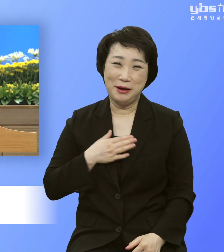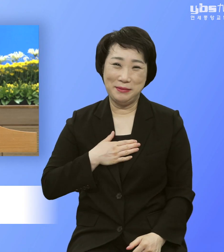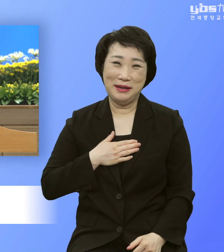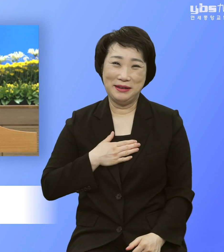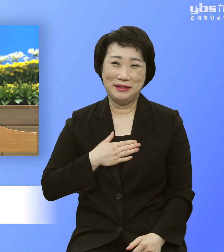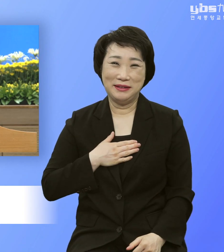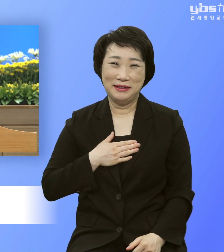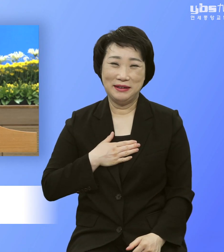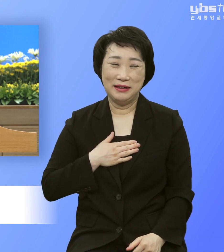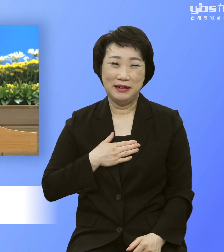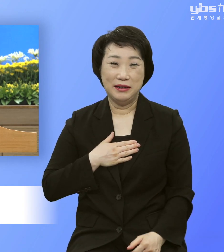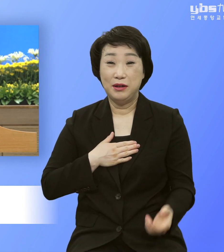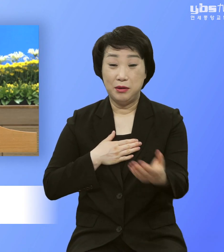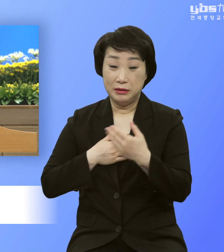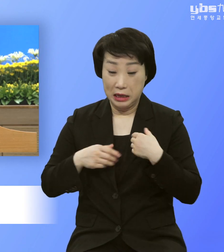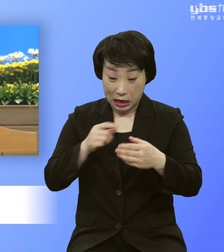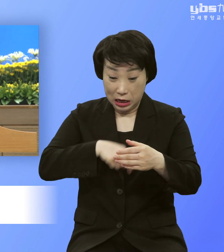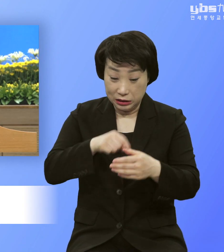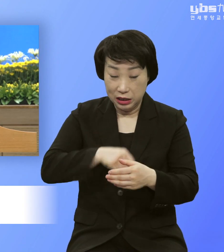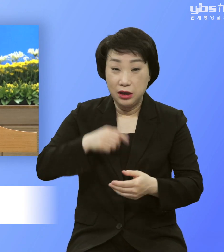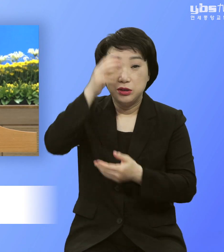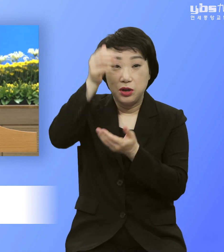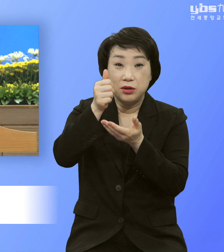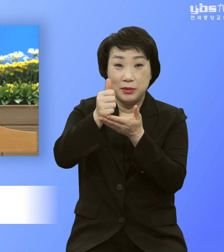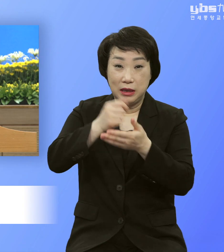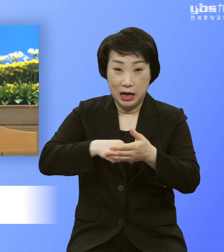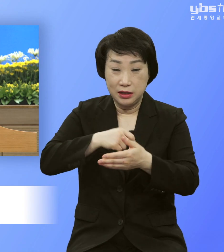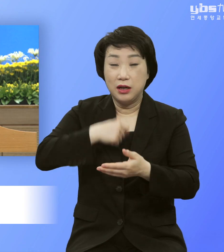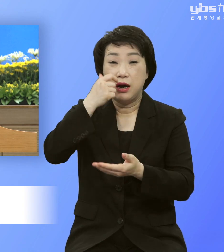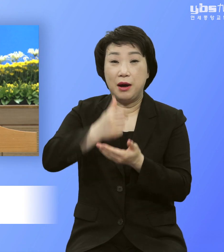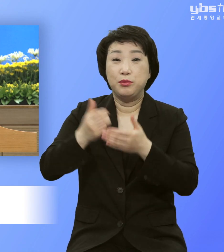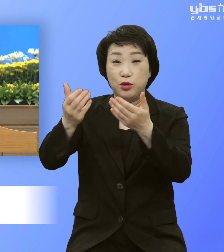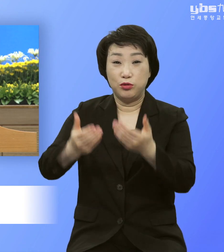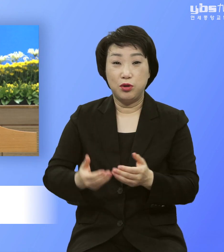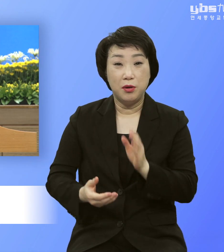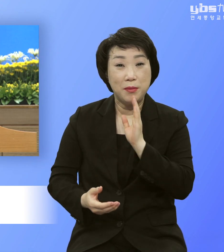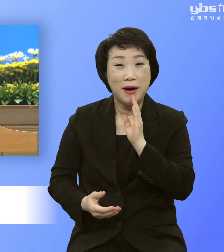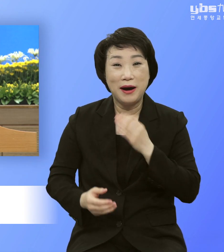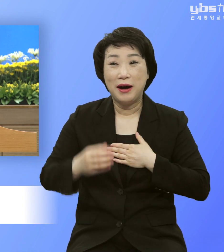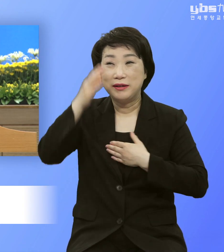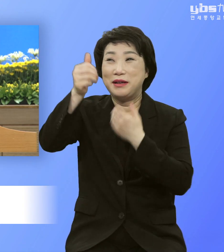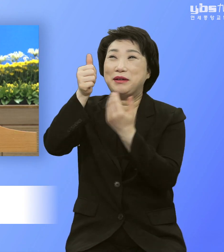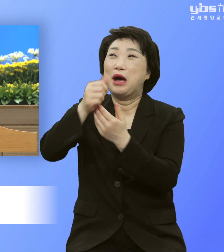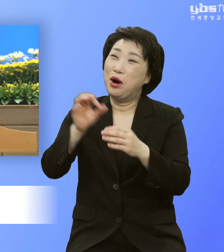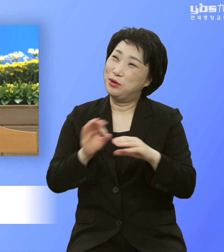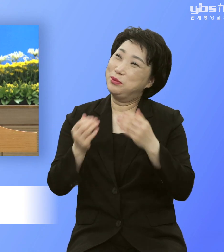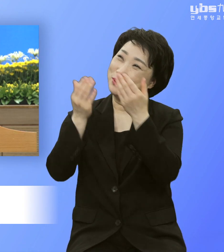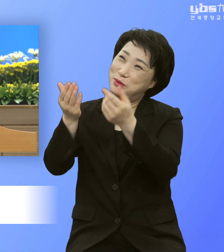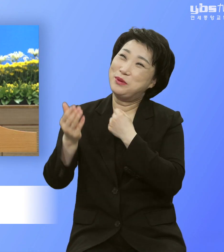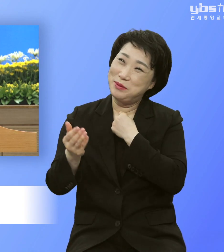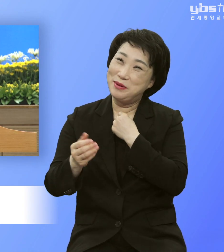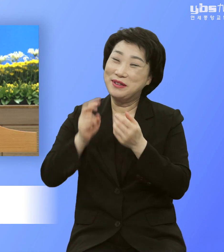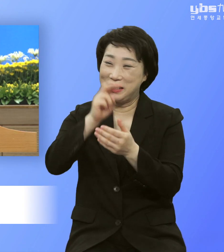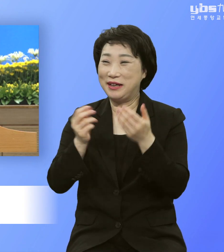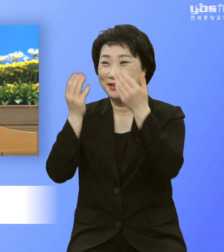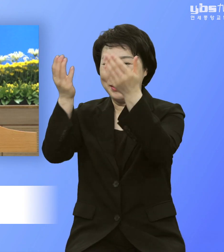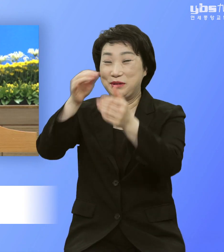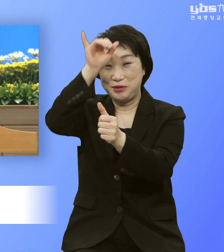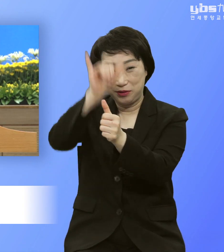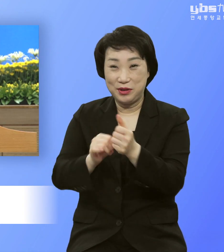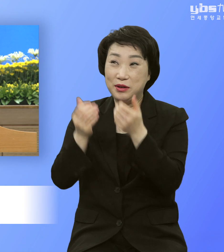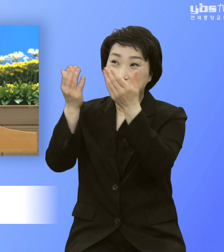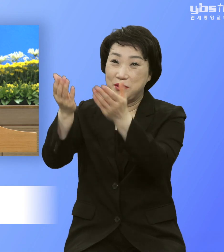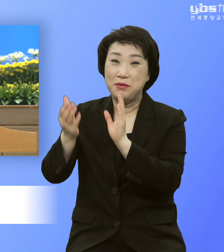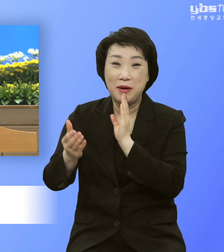말이야. 그것도 내 속에서 성령이 내게서 감동하시는 대로 하나님께 헌금도 하게 하고 찬양도 하게 하고